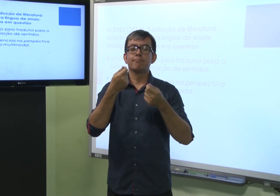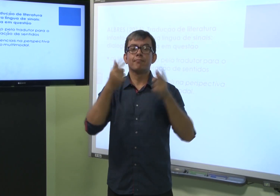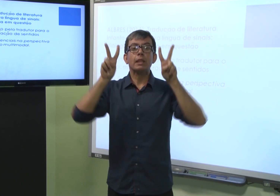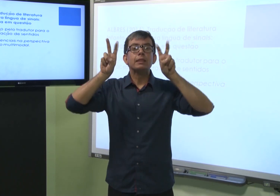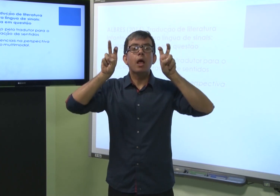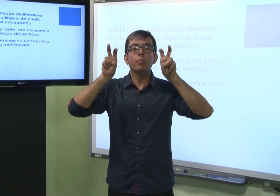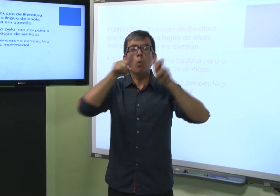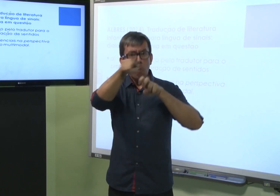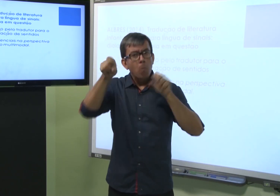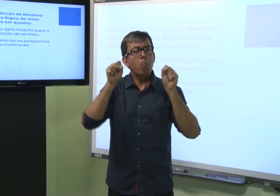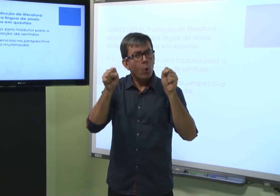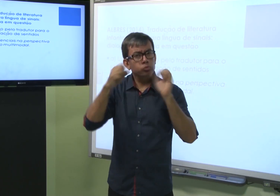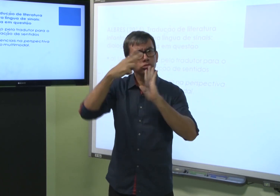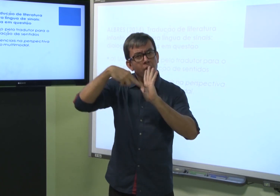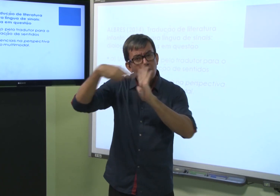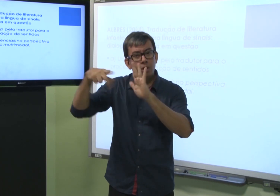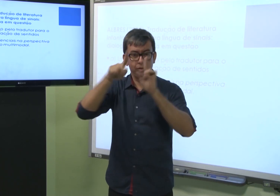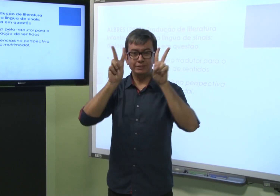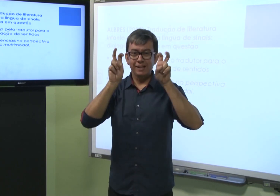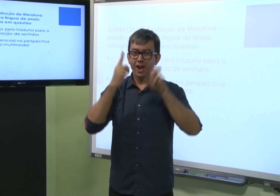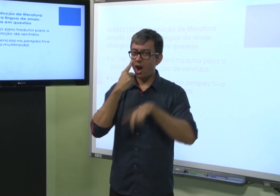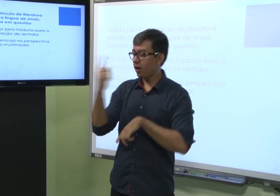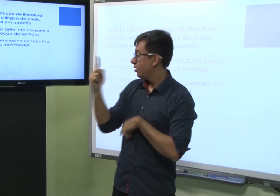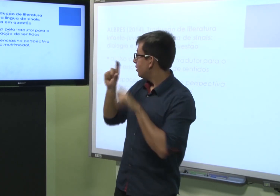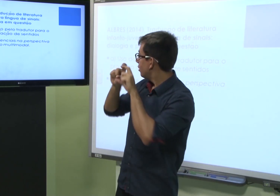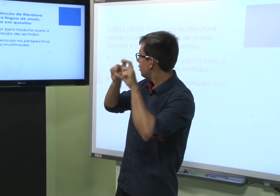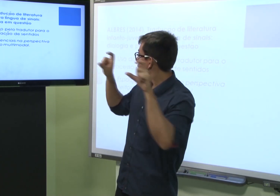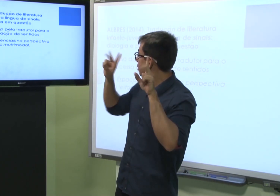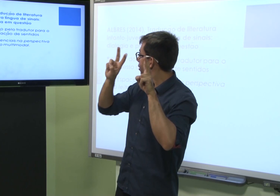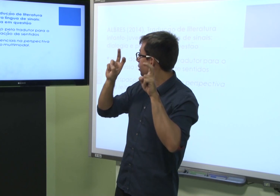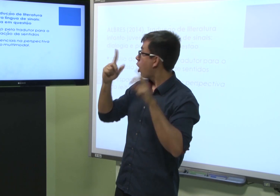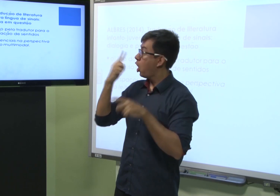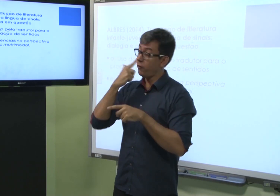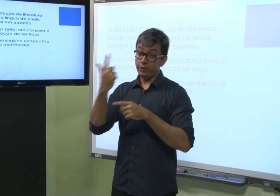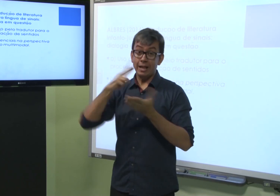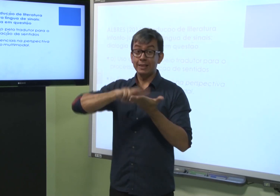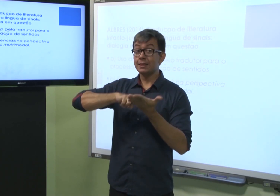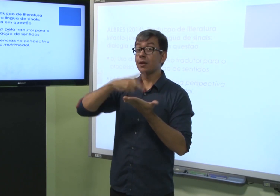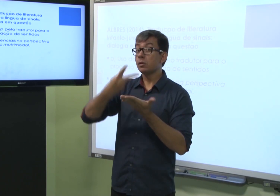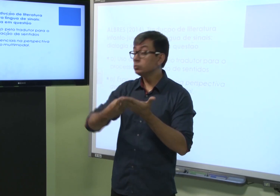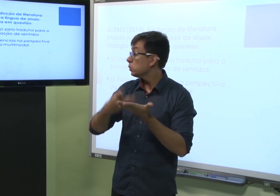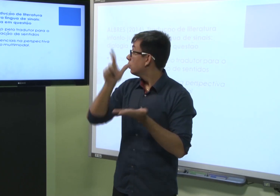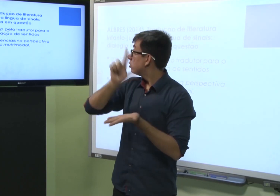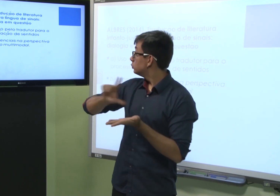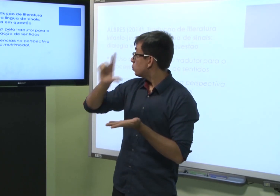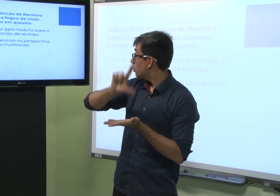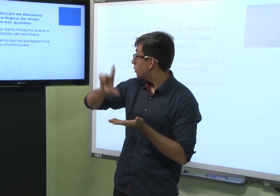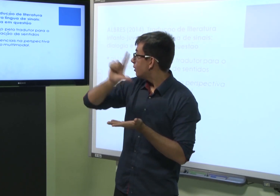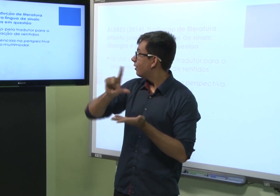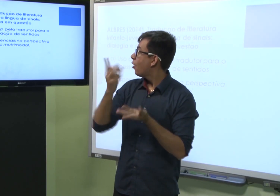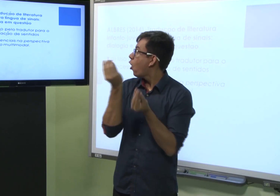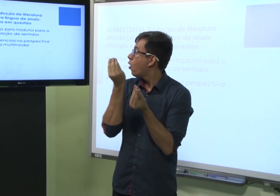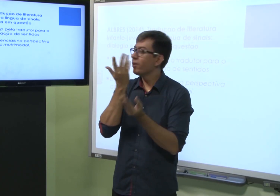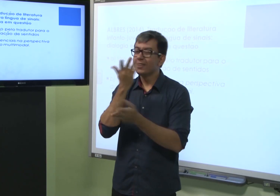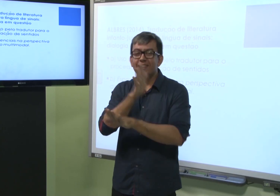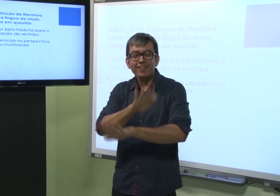Vocês podem ler sobre esse tema, que é a tradução de literatura infanto-juvenil para a língua de sinais.